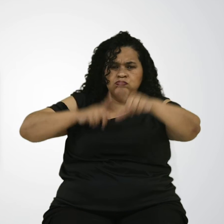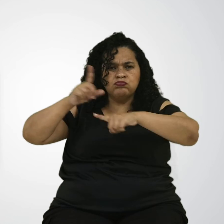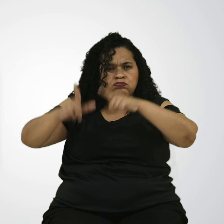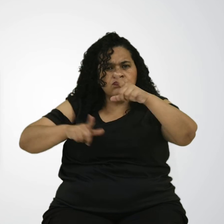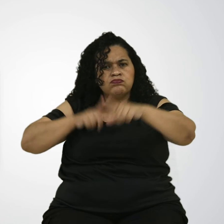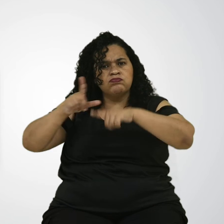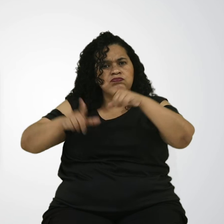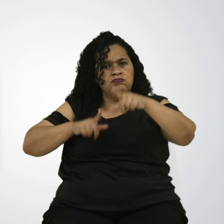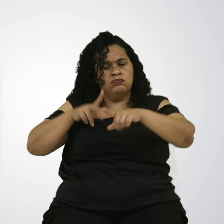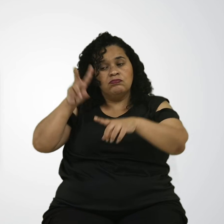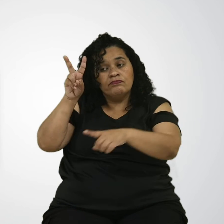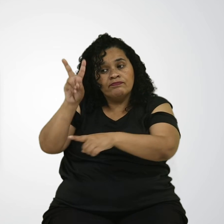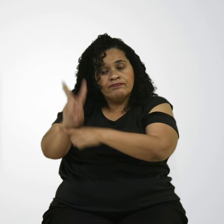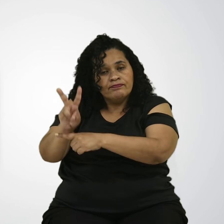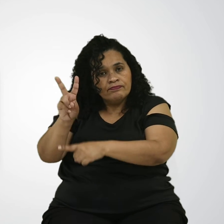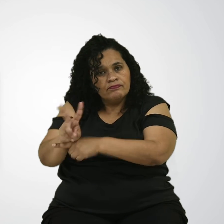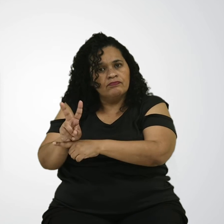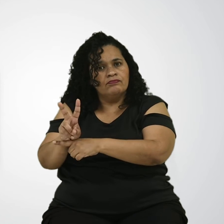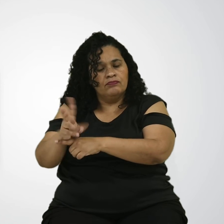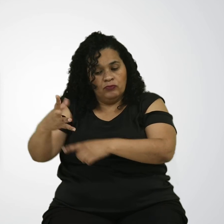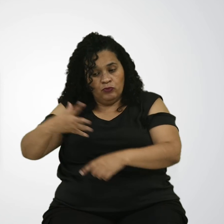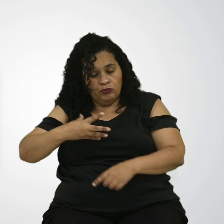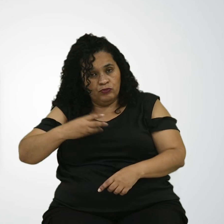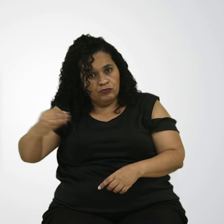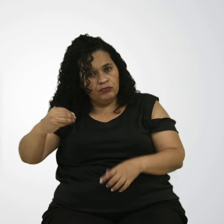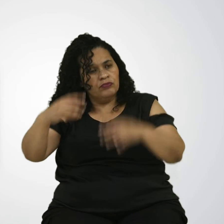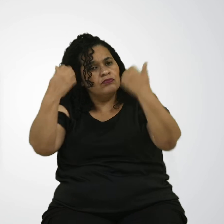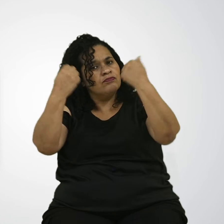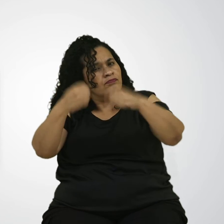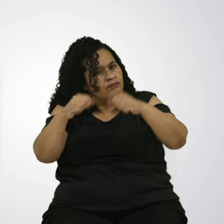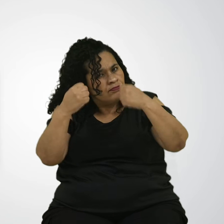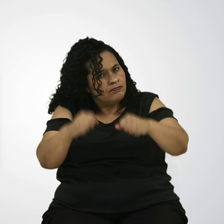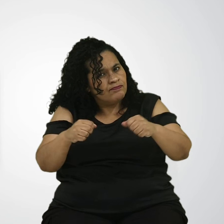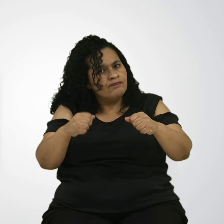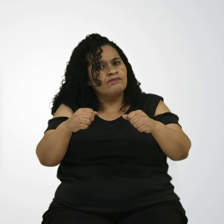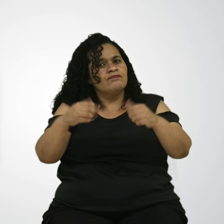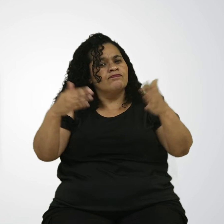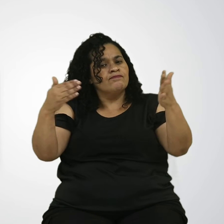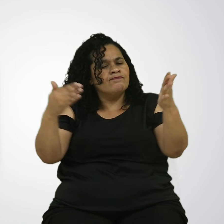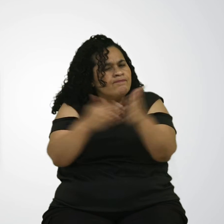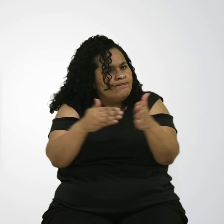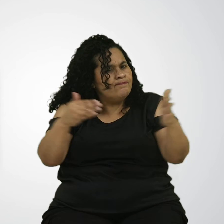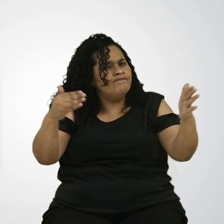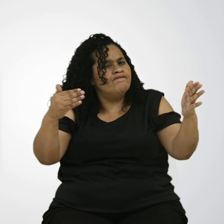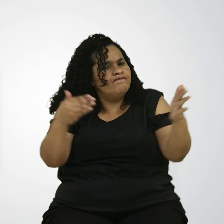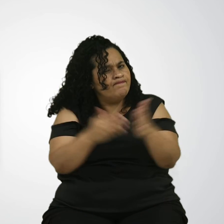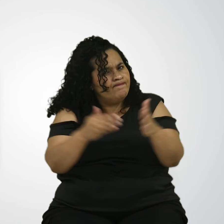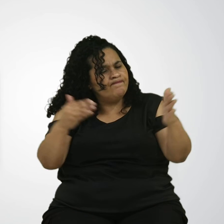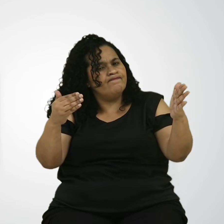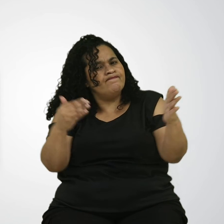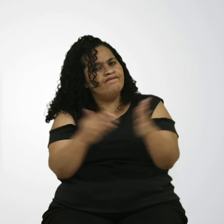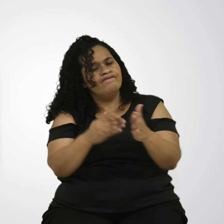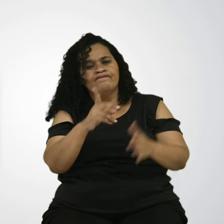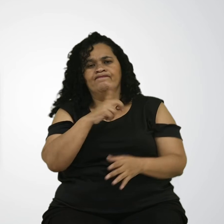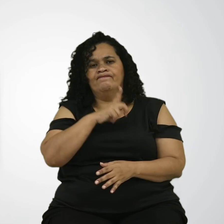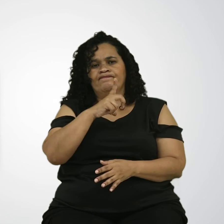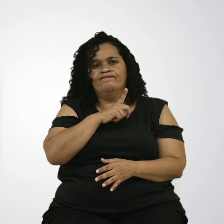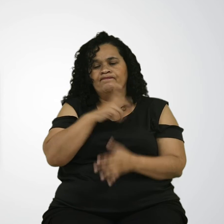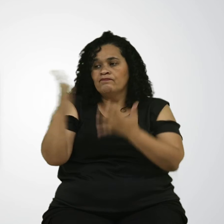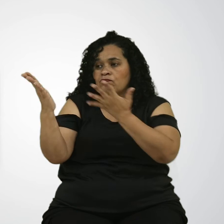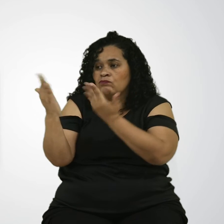Filhos precisam de pais que impõem a eles limites. Os jovens precisam, eles têm